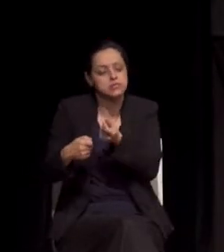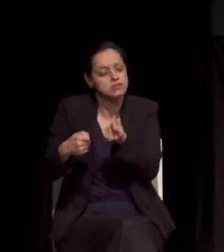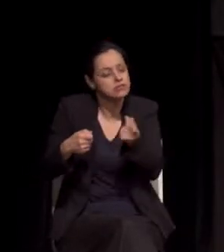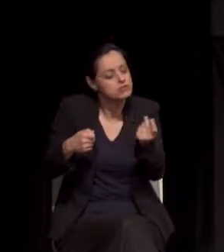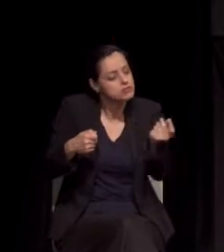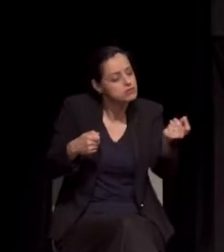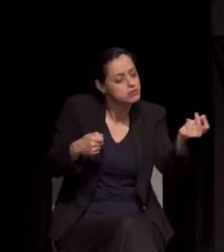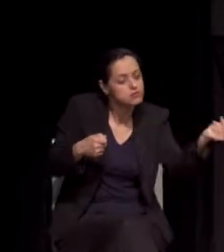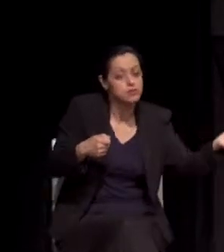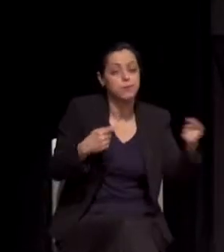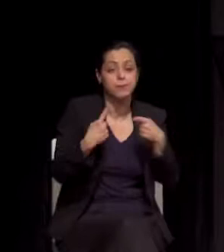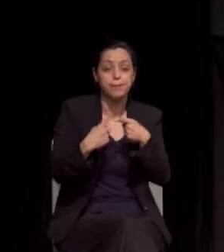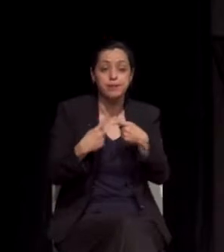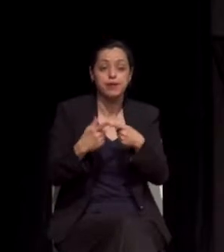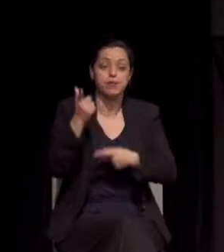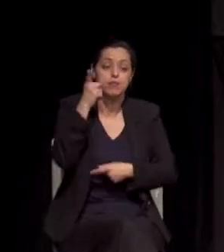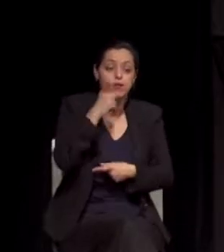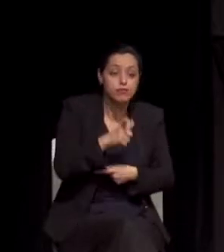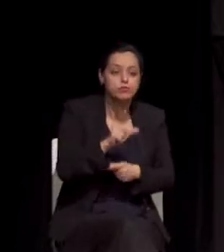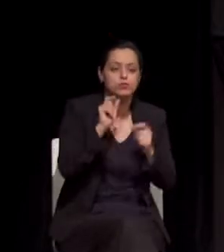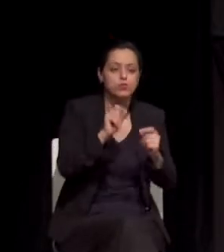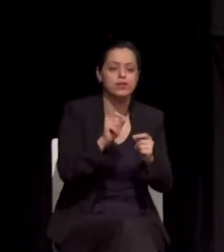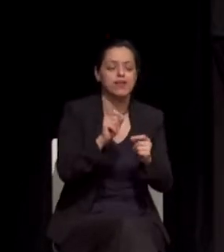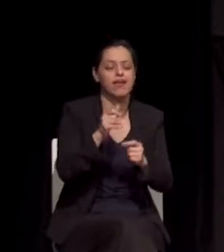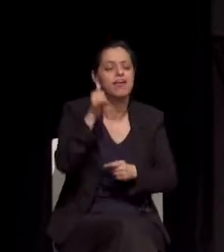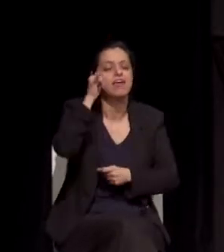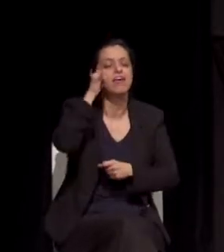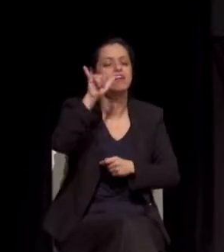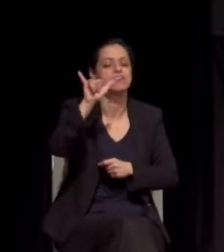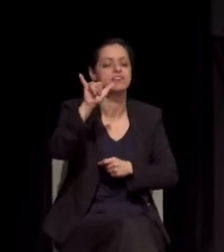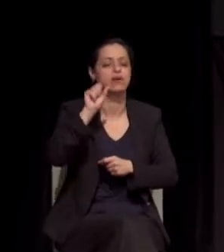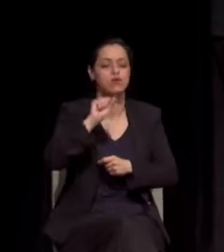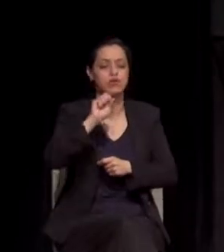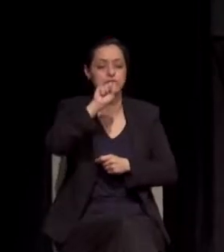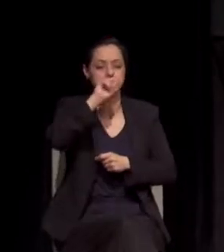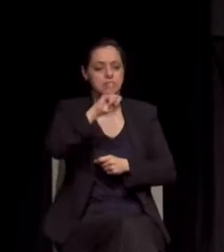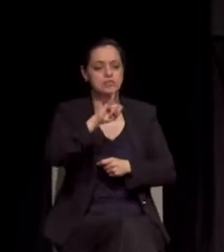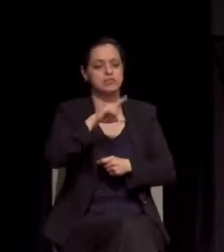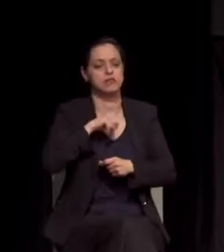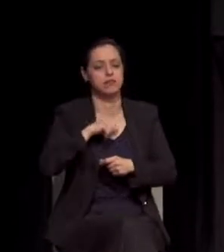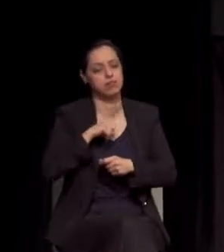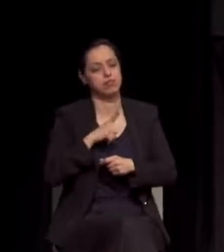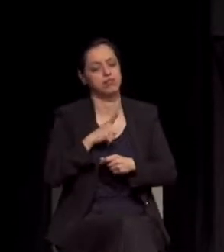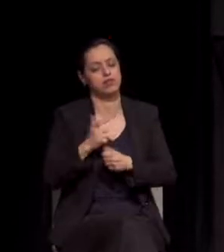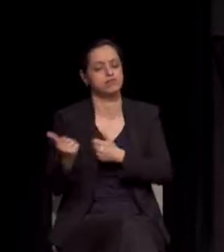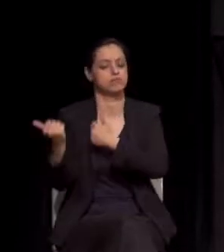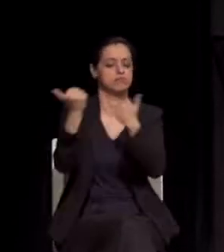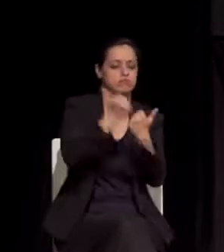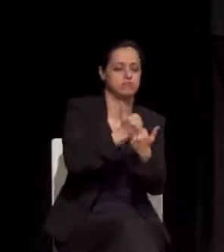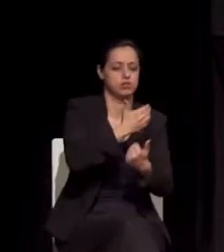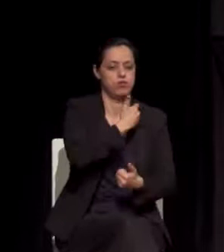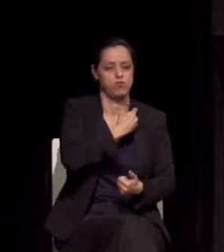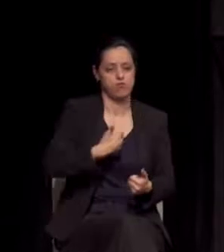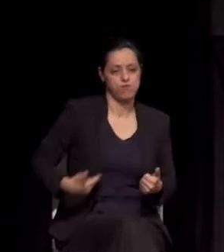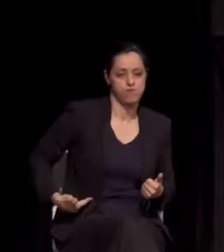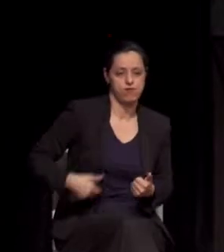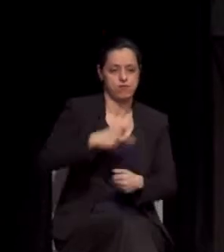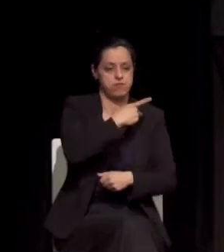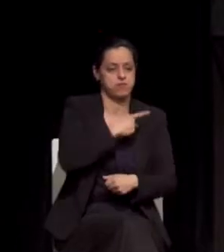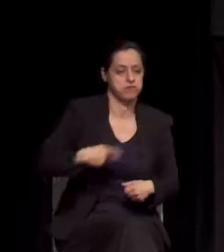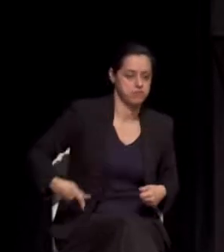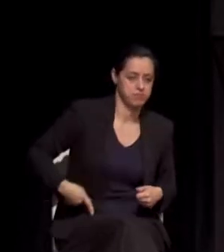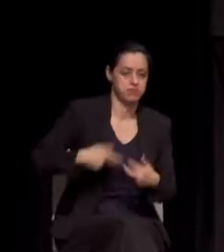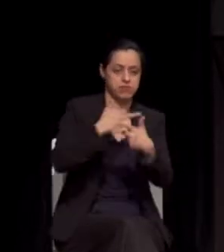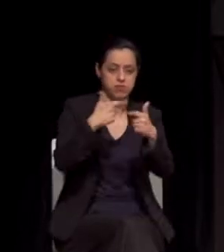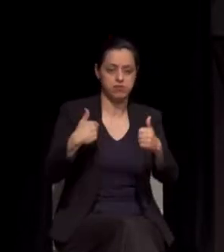elas, para que elas sejam menos enfraquecidas pela mudança de poder. Então, se elas dependem de um projeto de